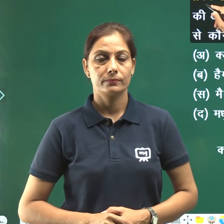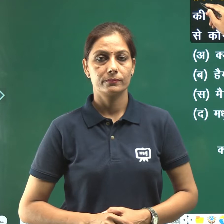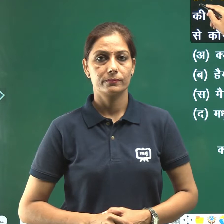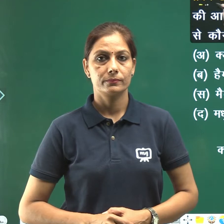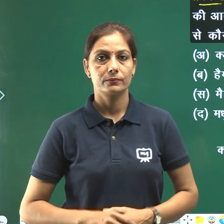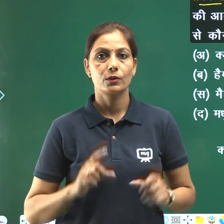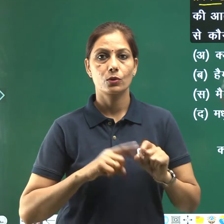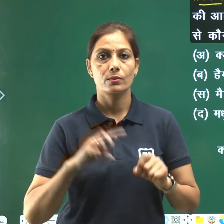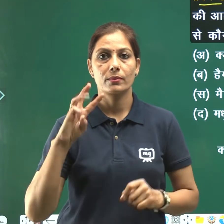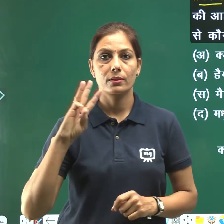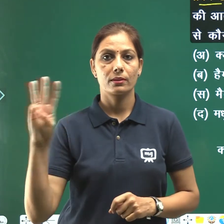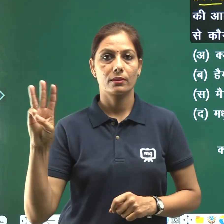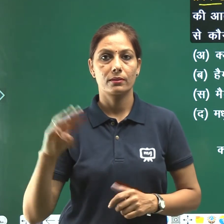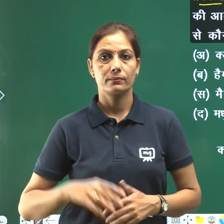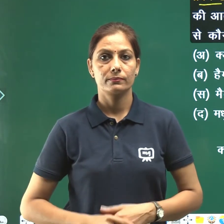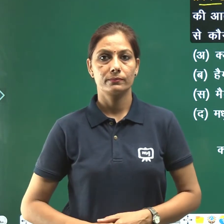प्रश्न 3,